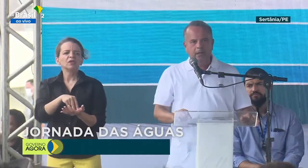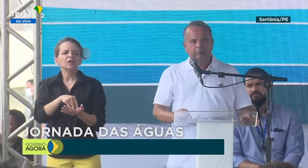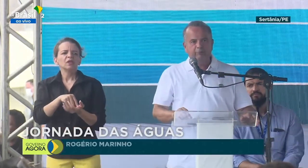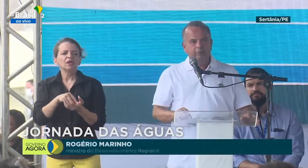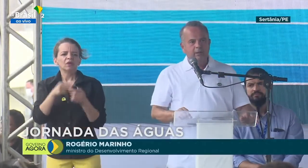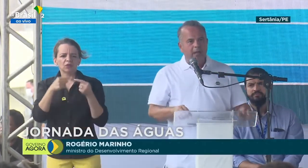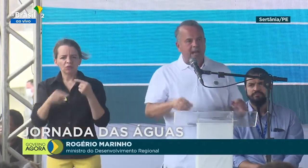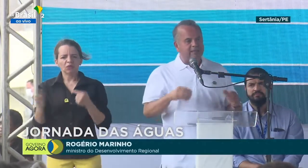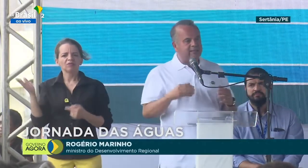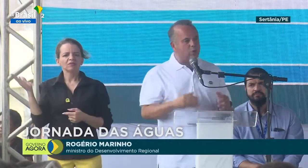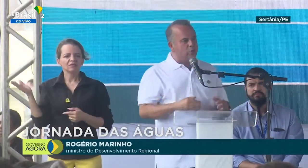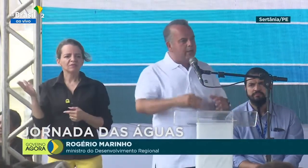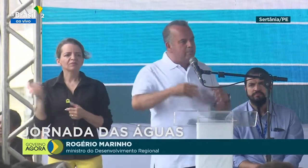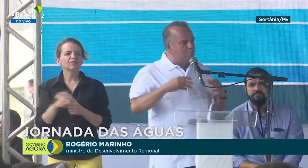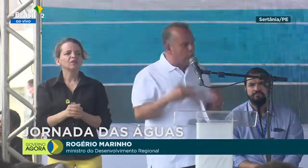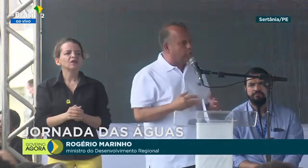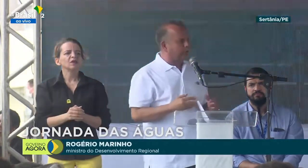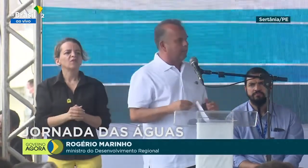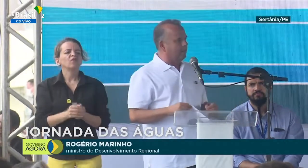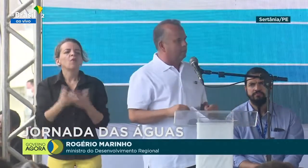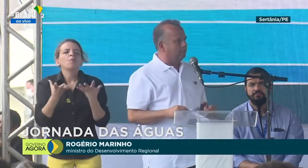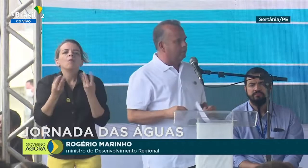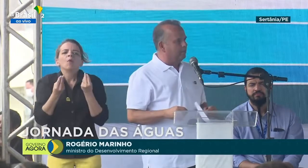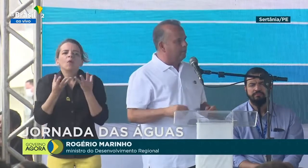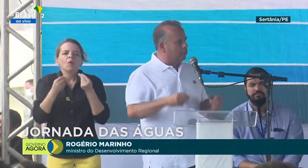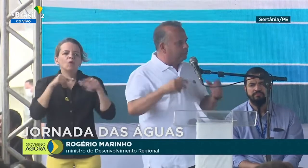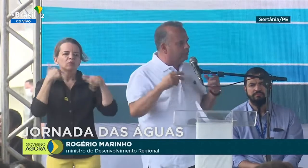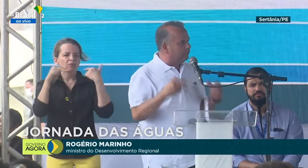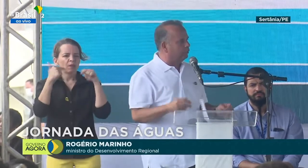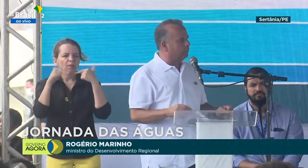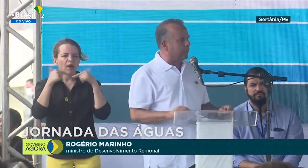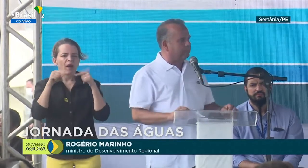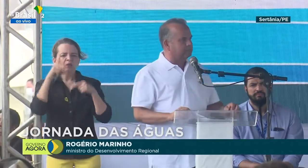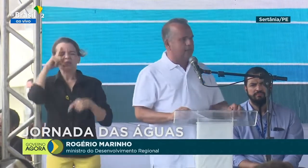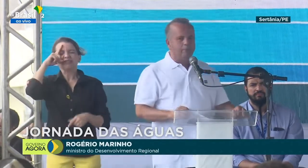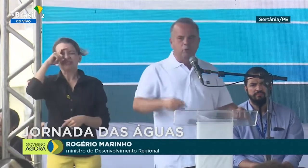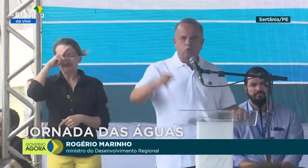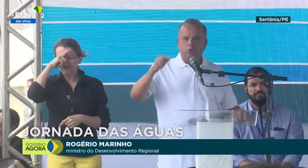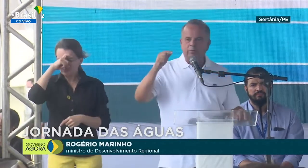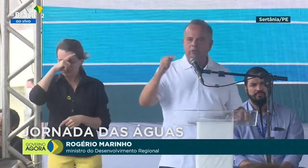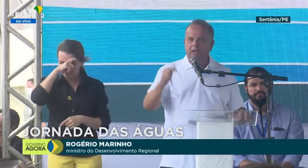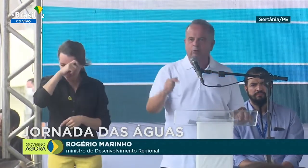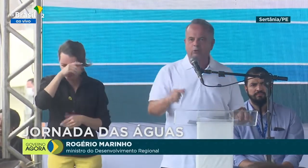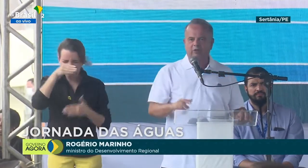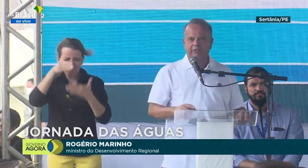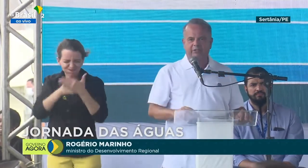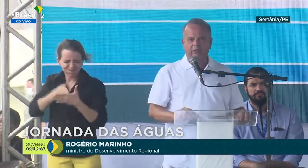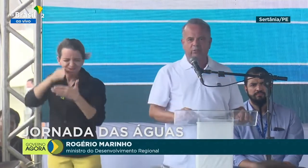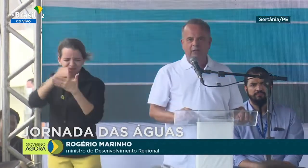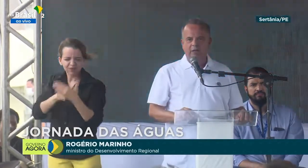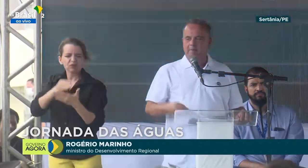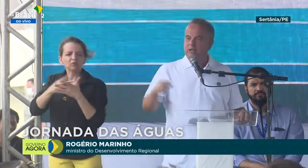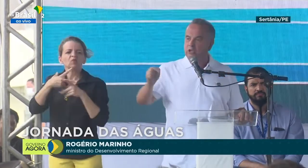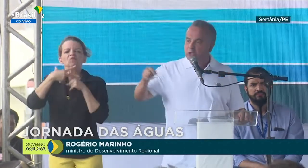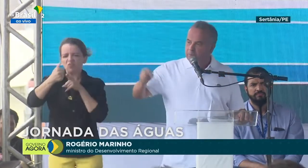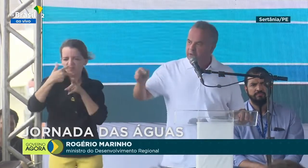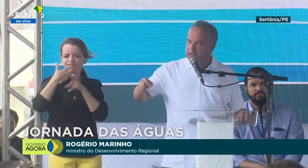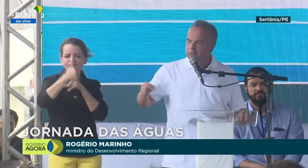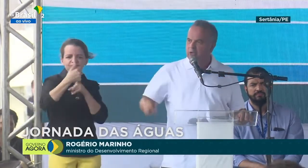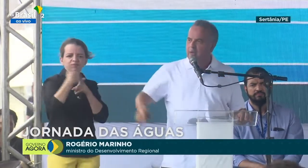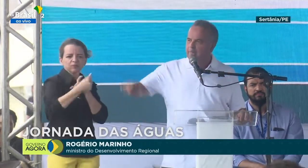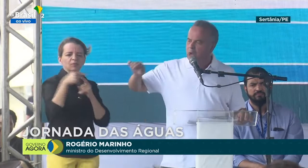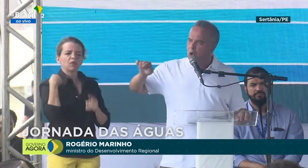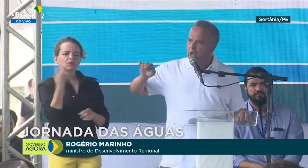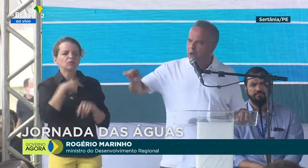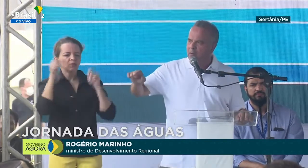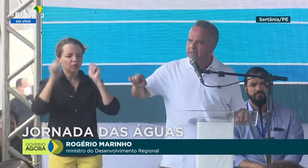é ação e muito trabalho, muitas dificuldades, muitos obstáculos vencidos, mas nós